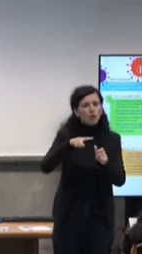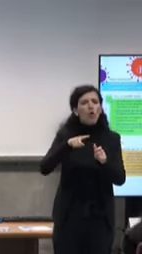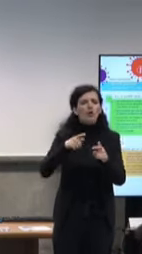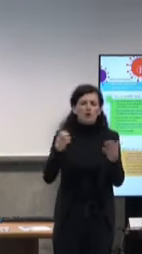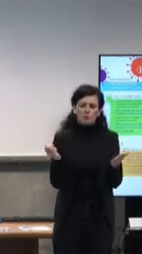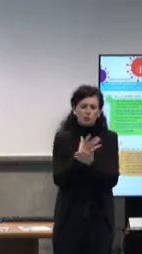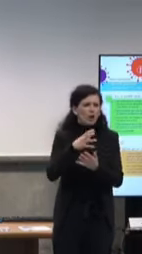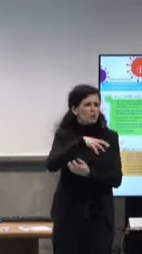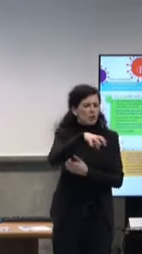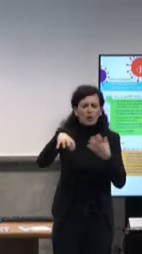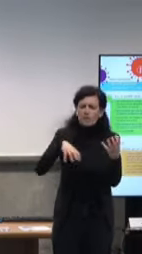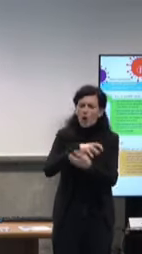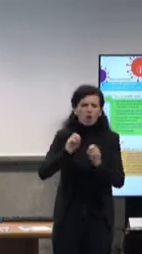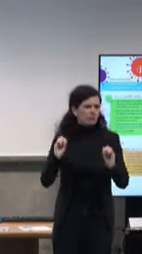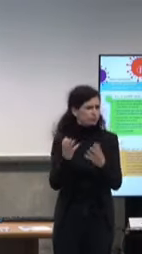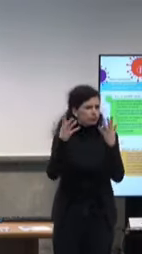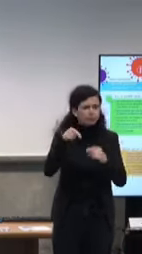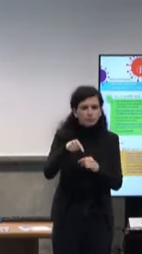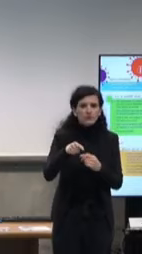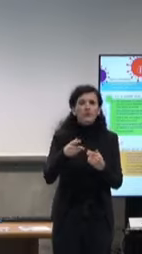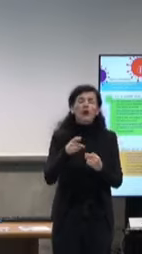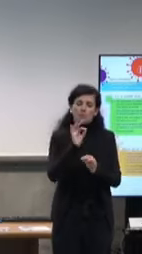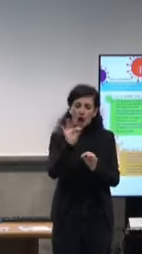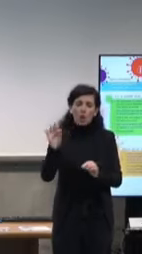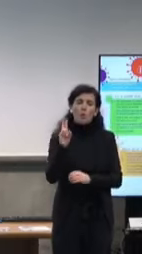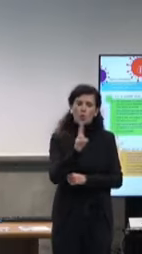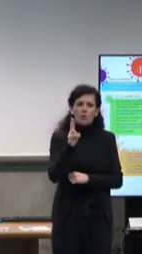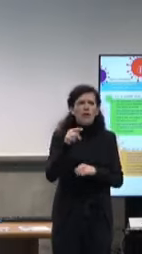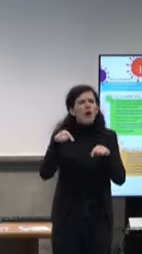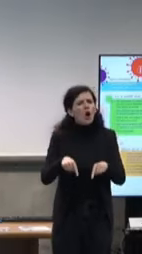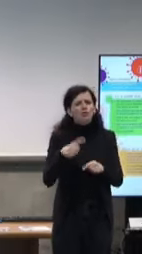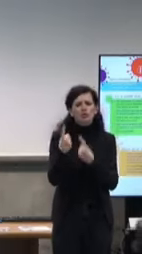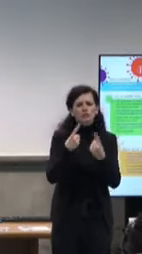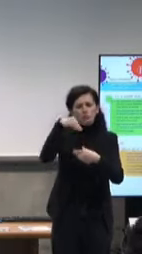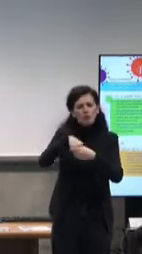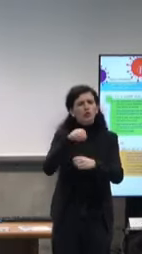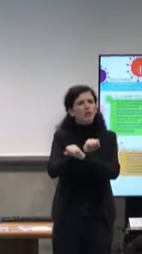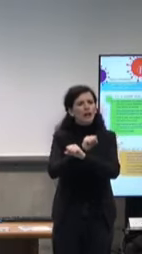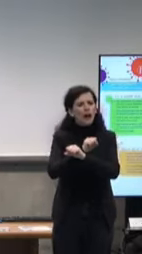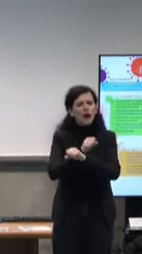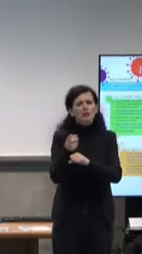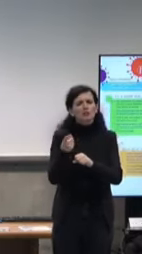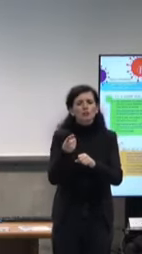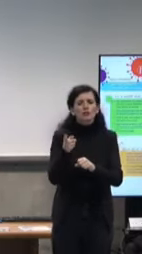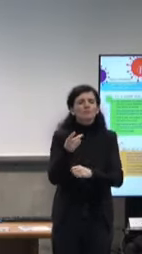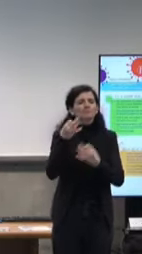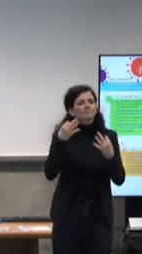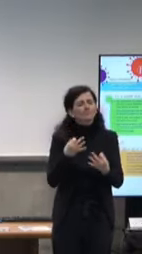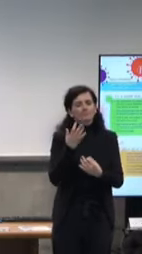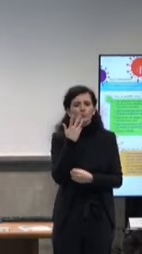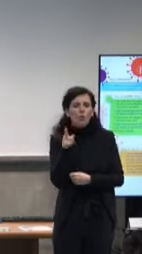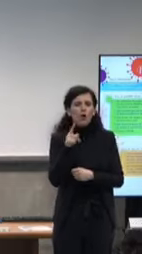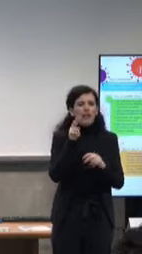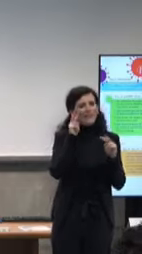delle vittime qual è attualmente la situazione nelle carceri anche per i detenuti che chiedevano visite che sono state immaginato